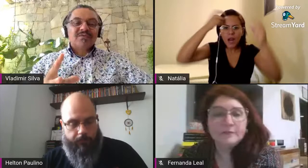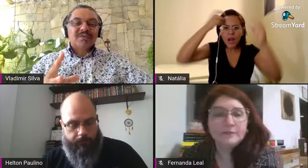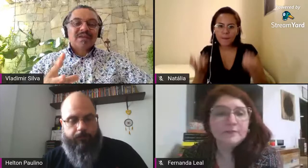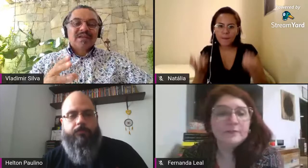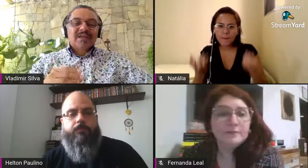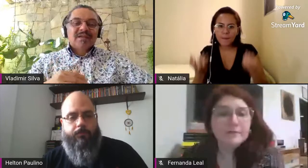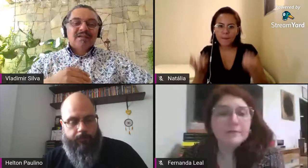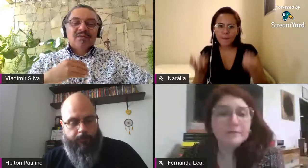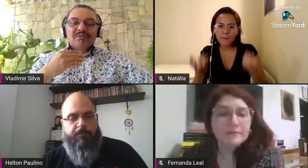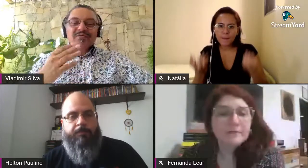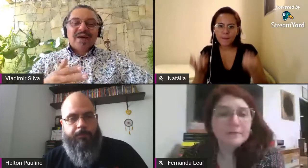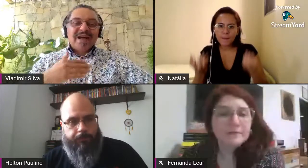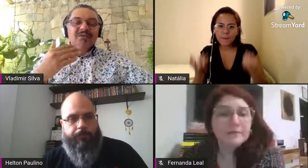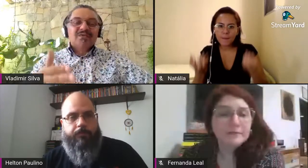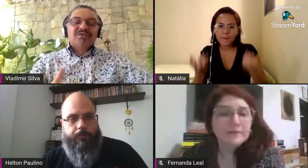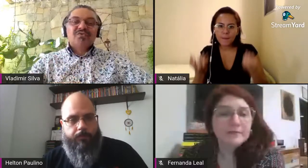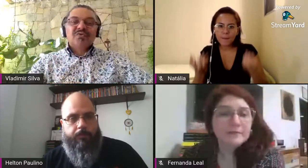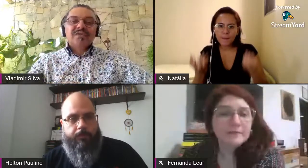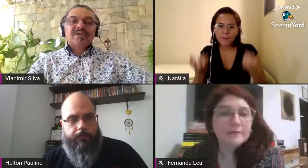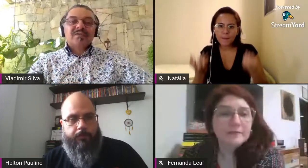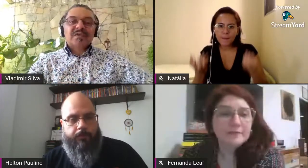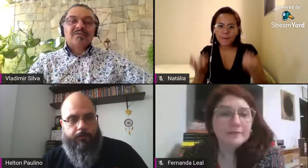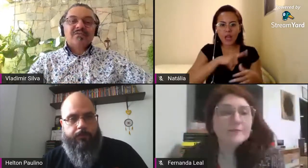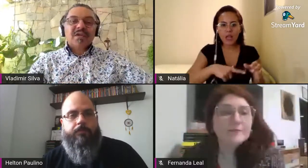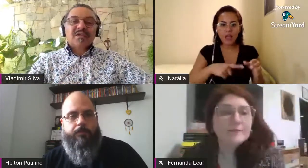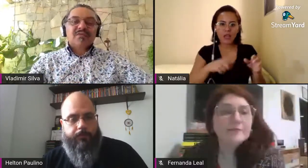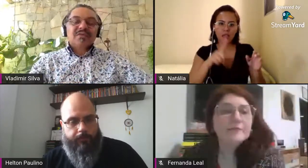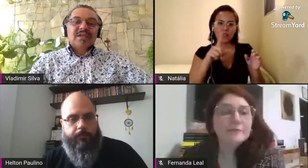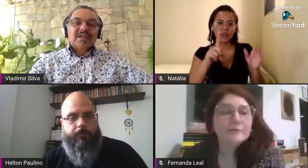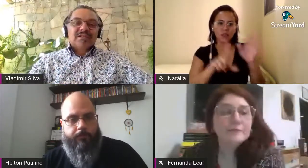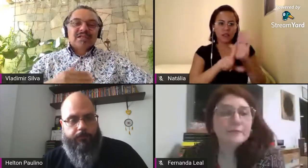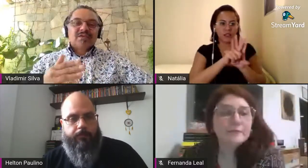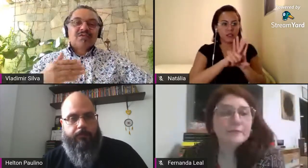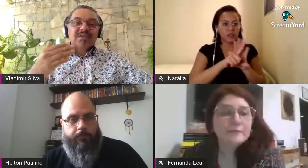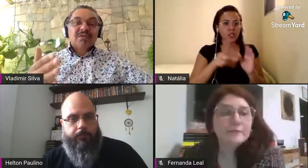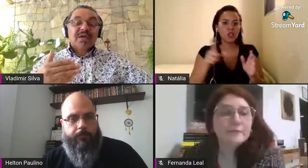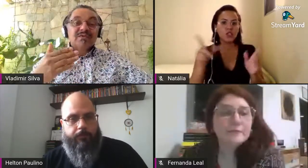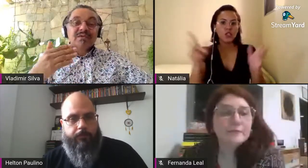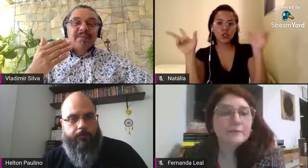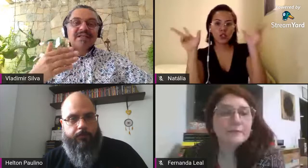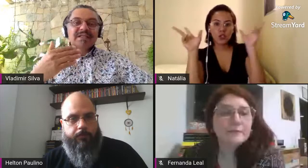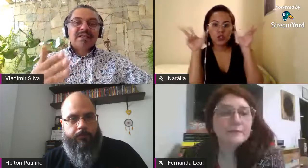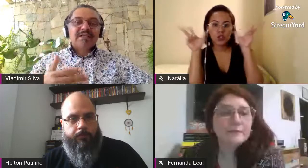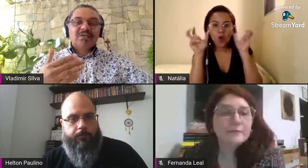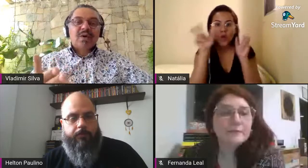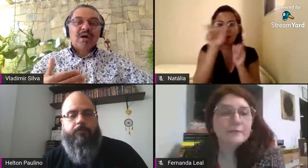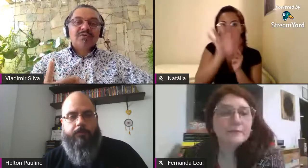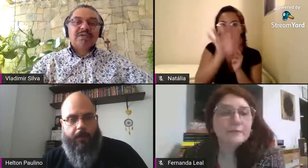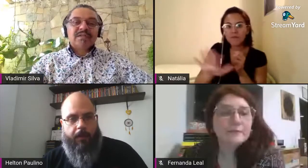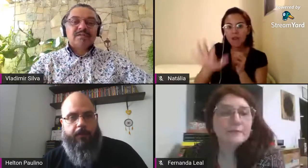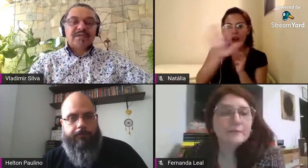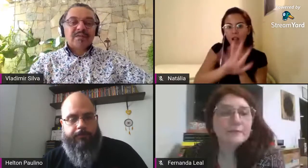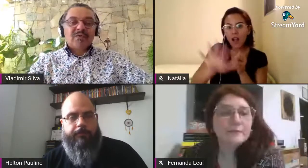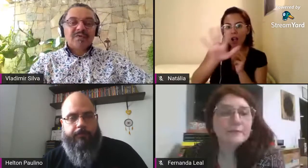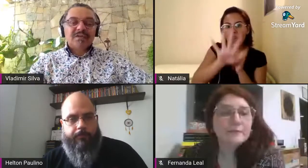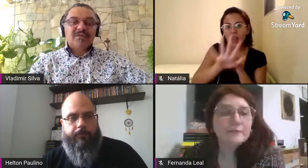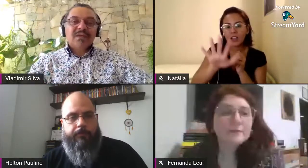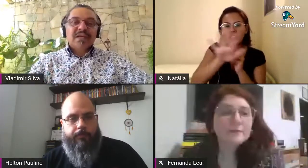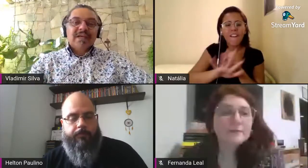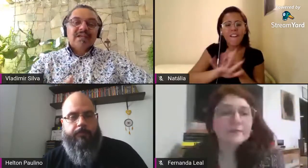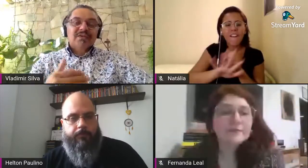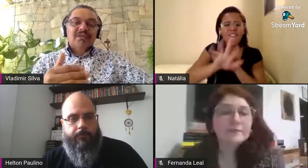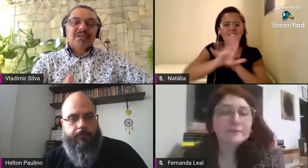entre imagem e som na transmissão ao vivo. Então, vários estudos estão sendo feitos, já se conseguiu